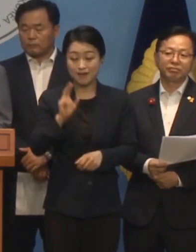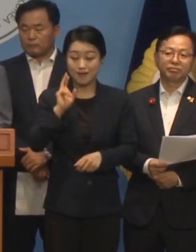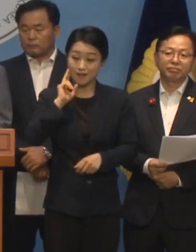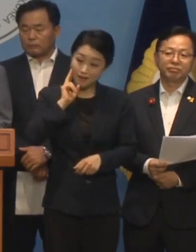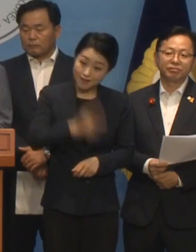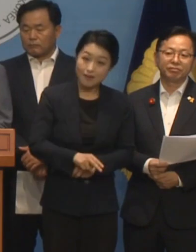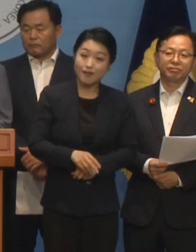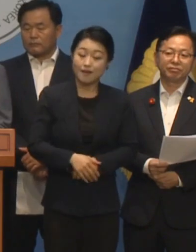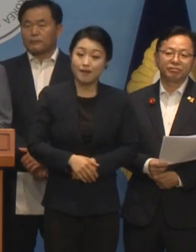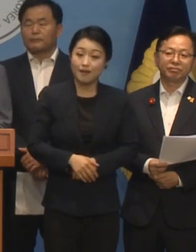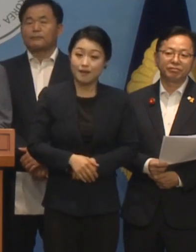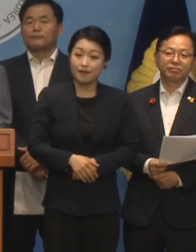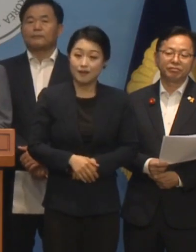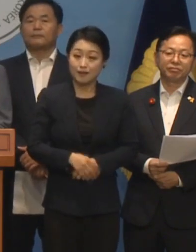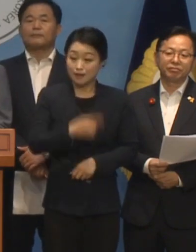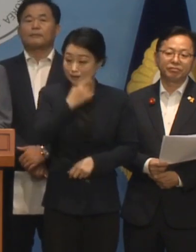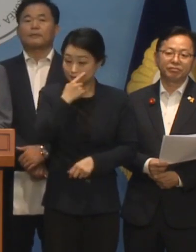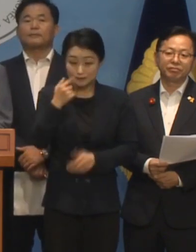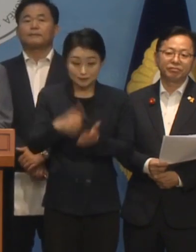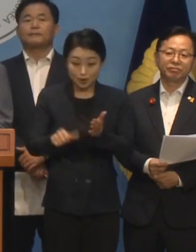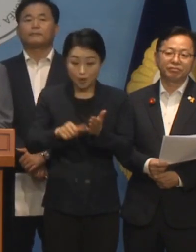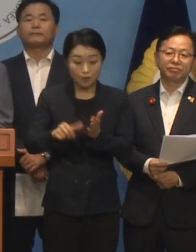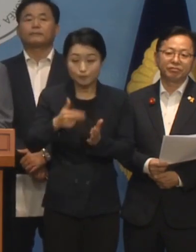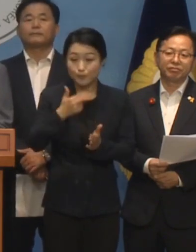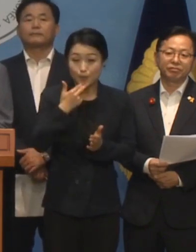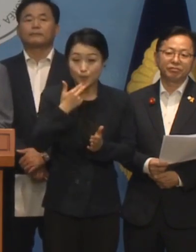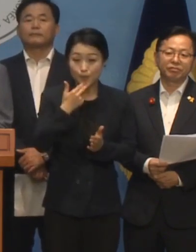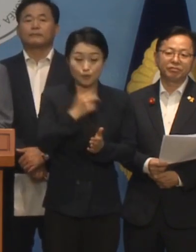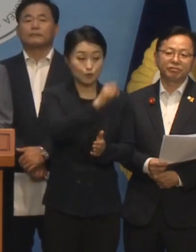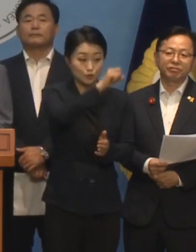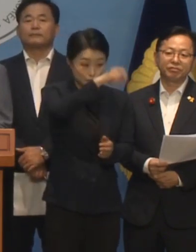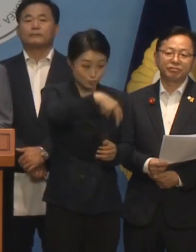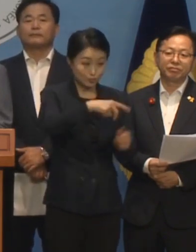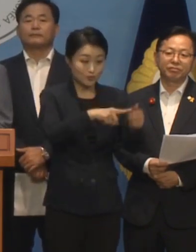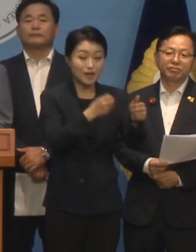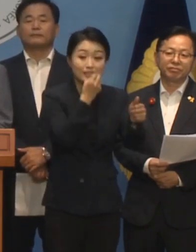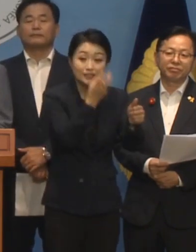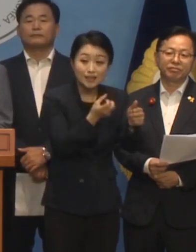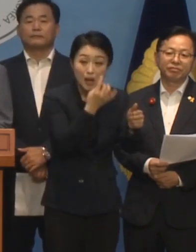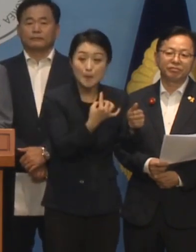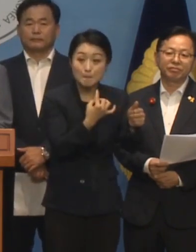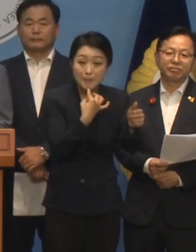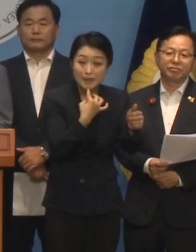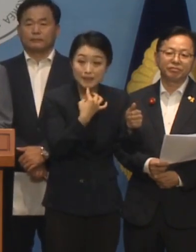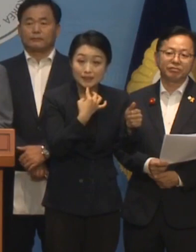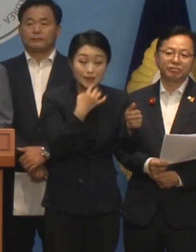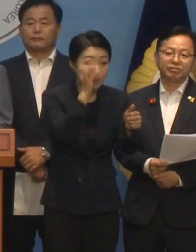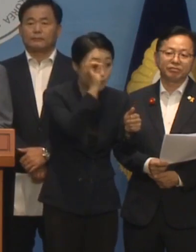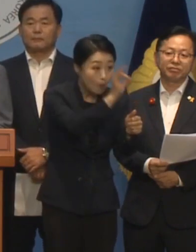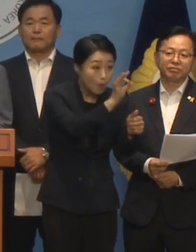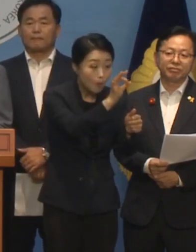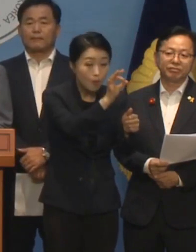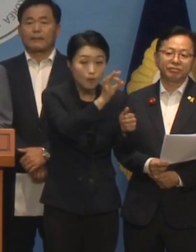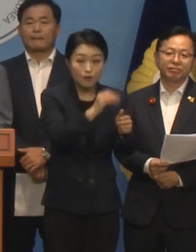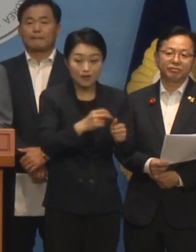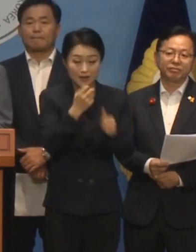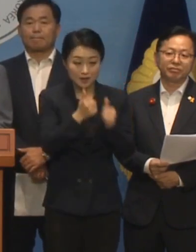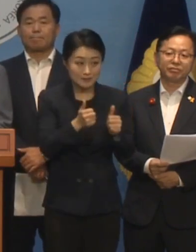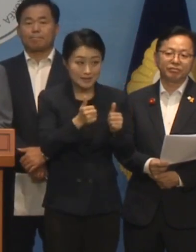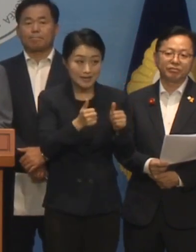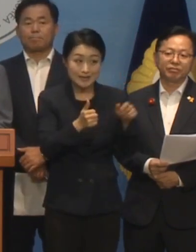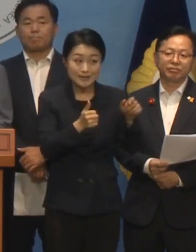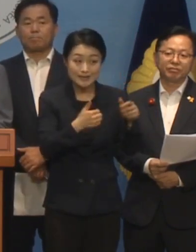가관이었습니다. 객관적 증거 없이 유동규의 진술에만 의존해 밀어붙이려다 한계에